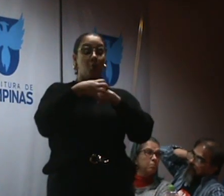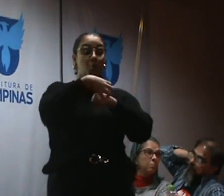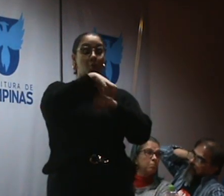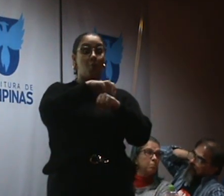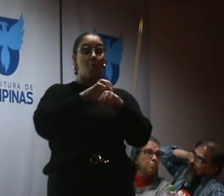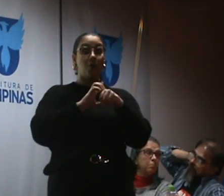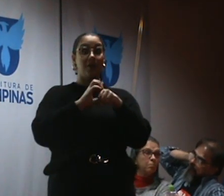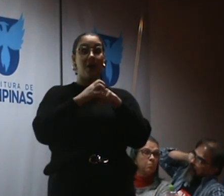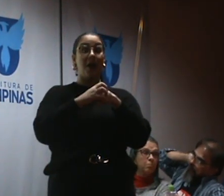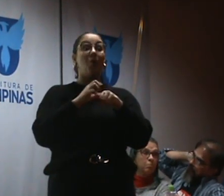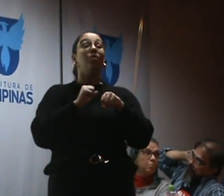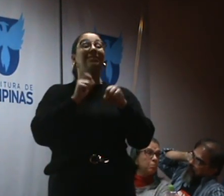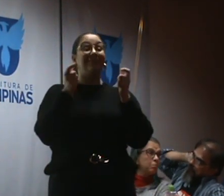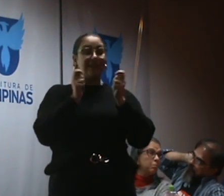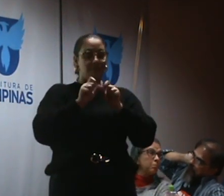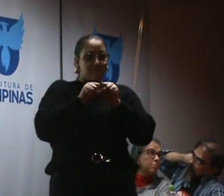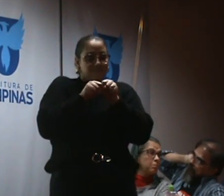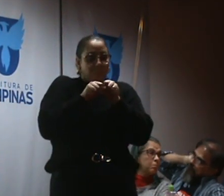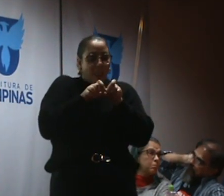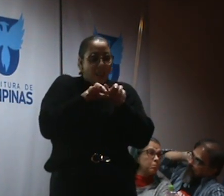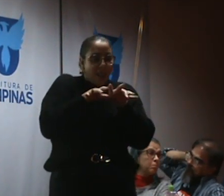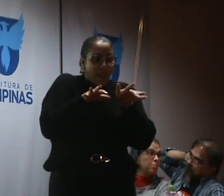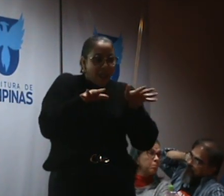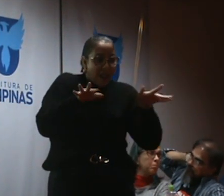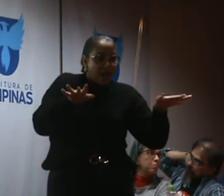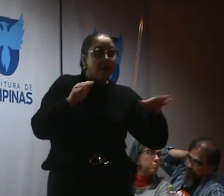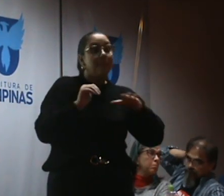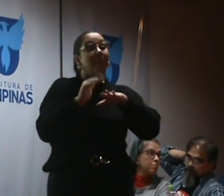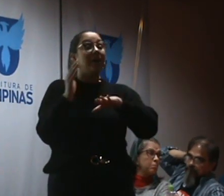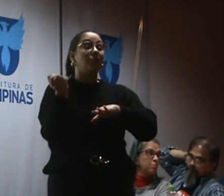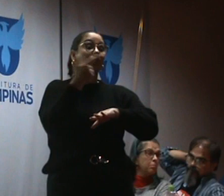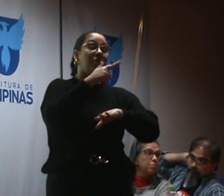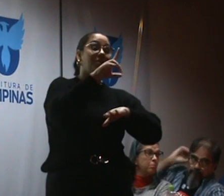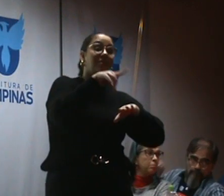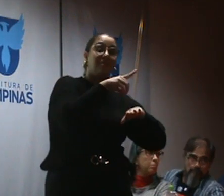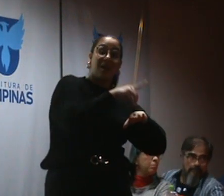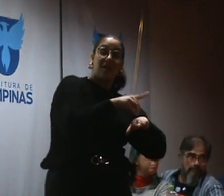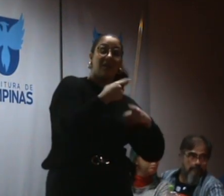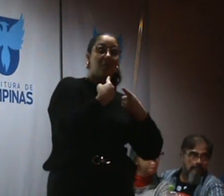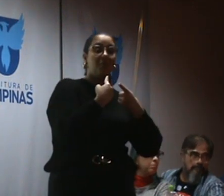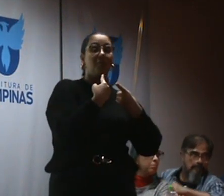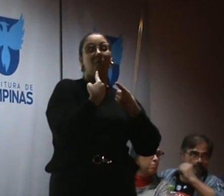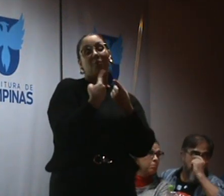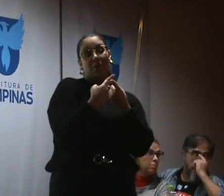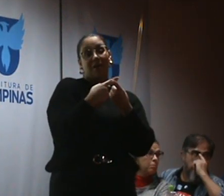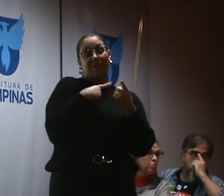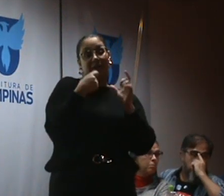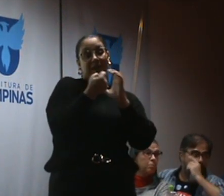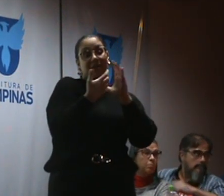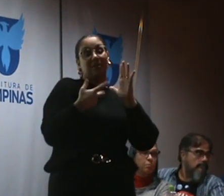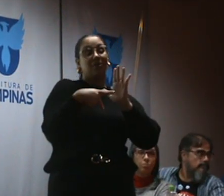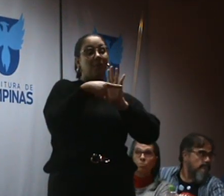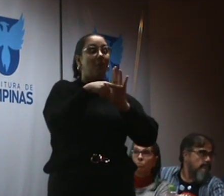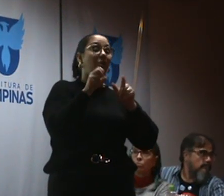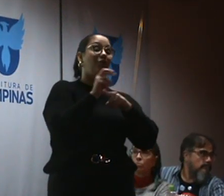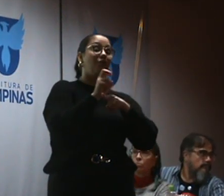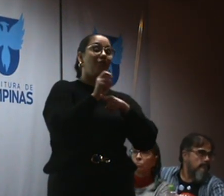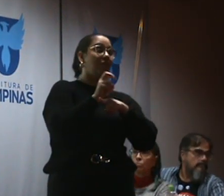de transmissão maior ainda do que a dengue. Ela se espalha muito rápido pelas características do vírus,